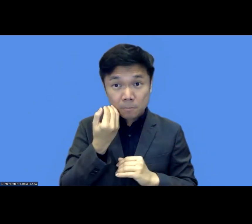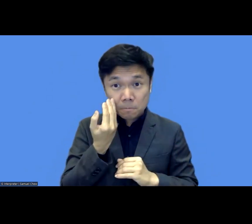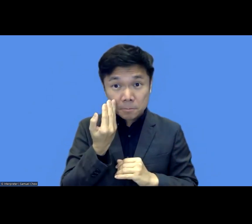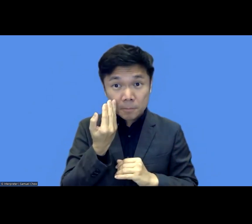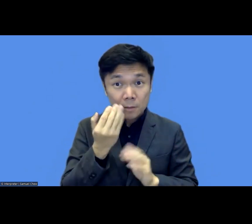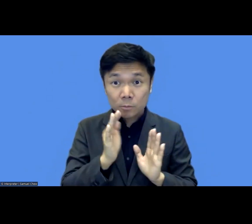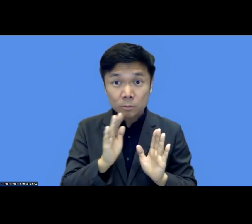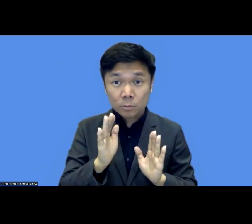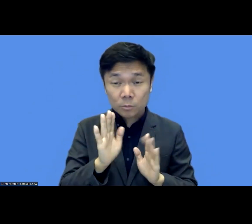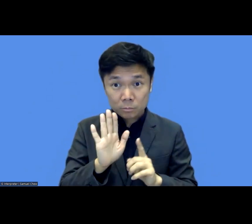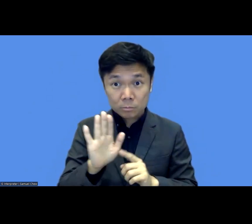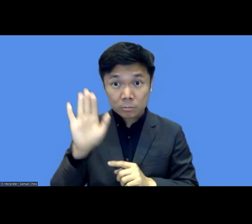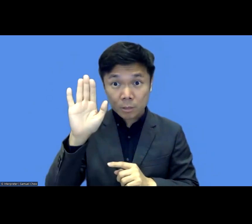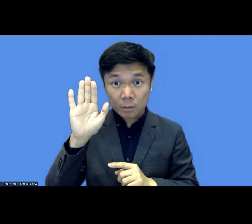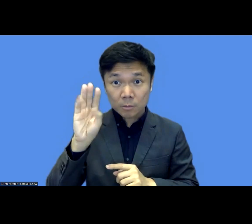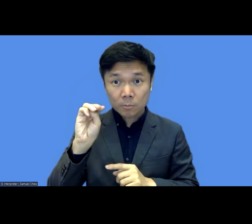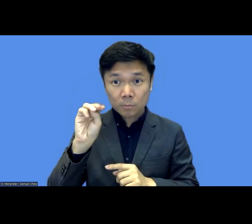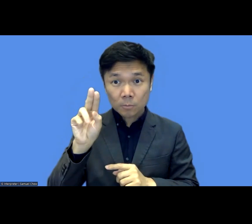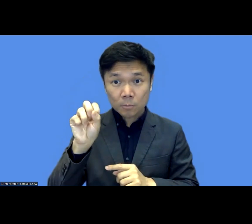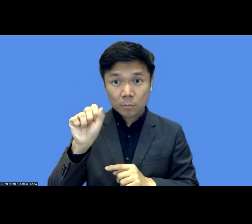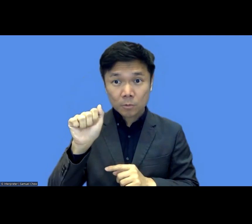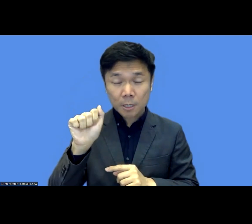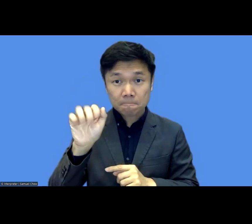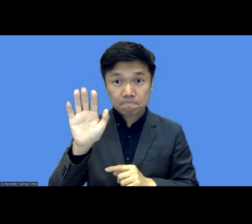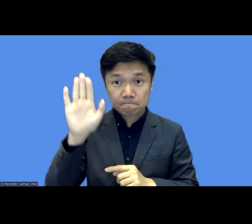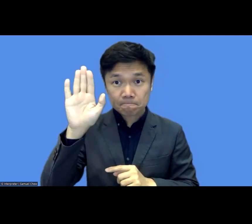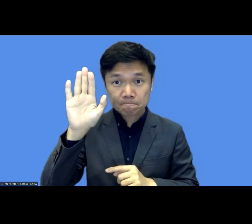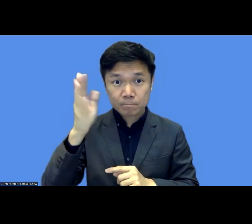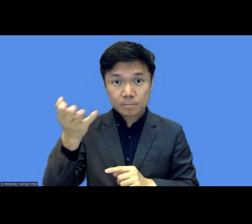No hesiten si quieren levantar la mano.